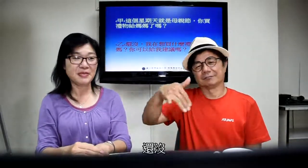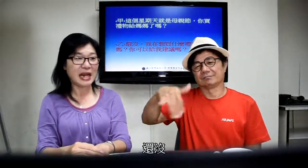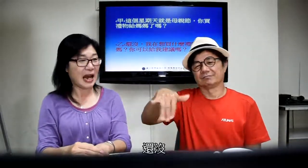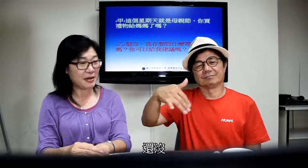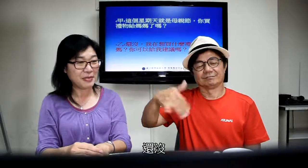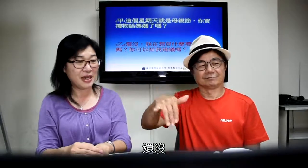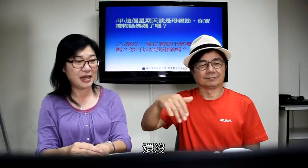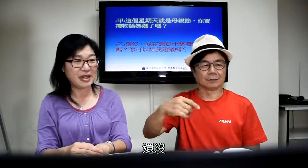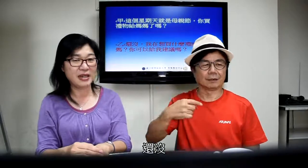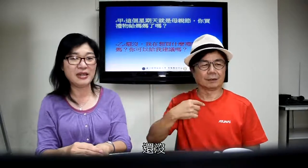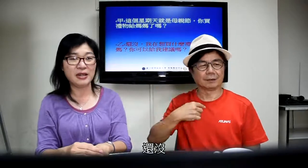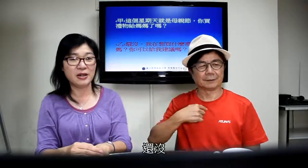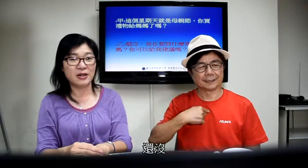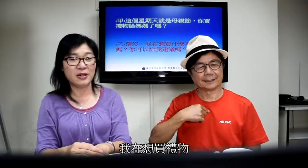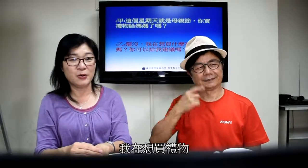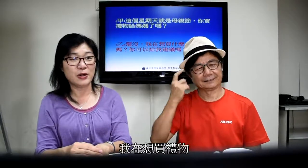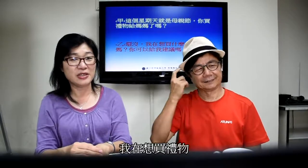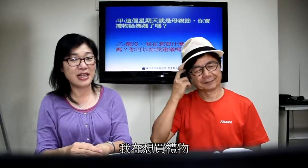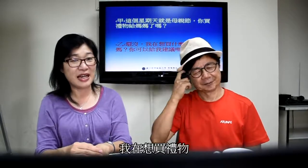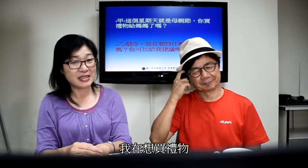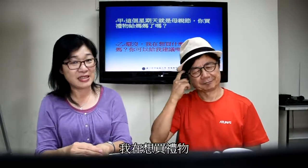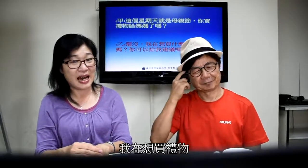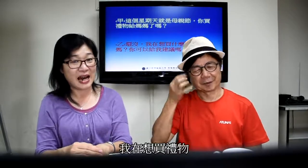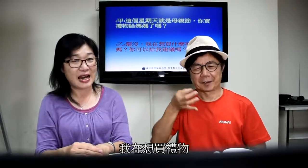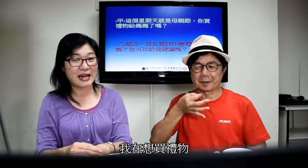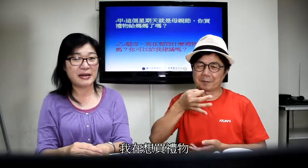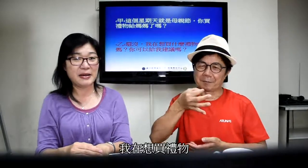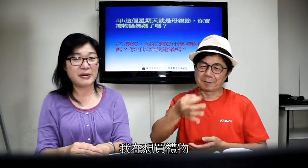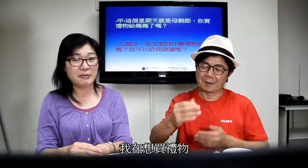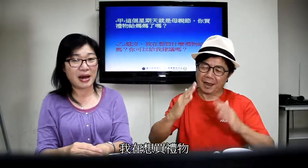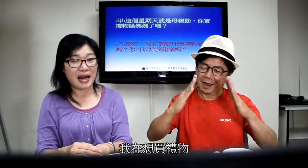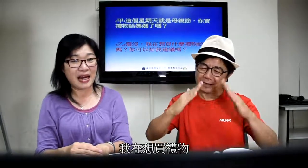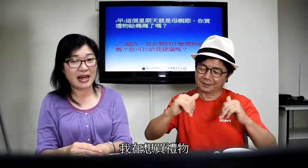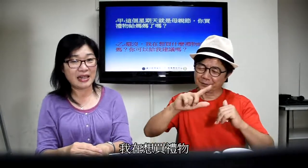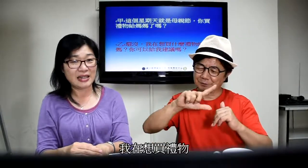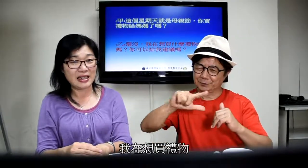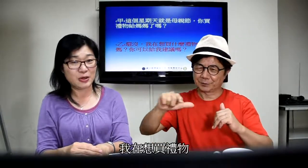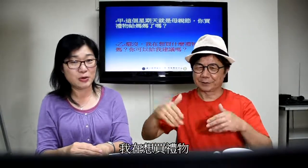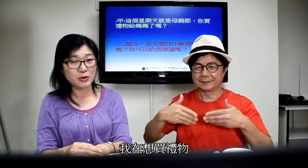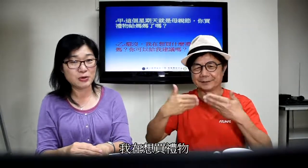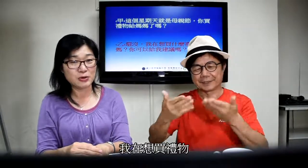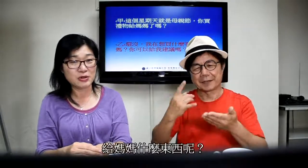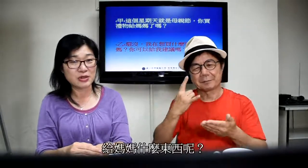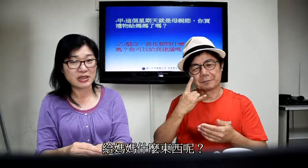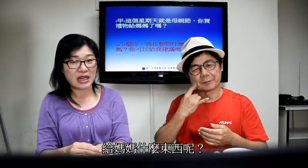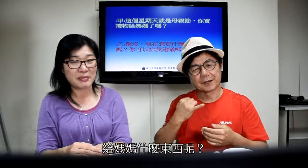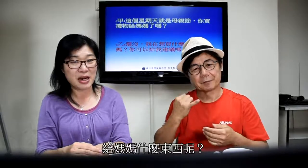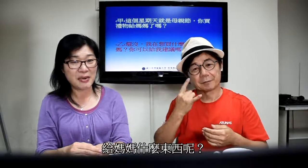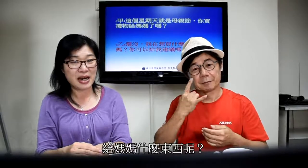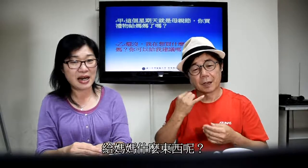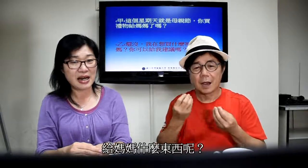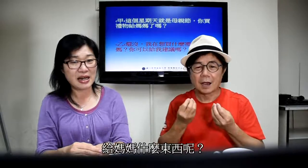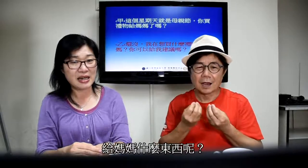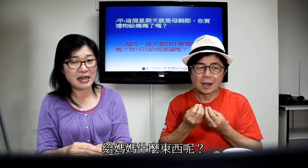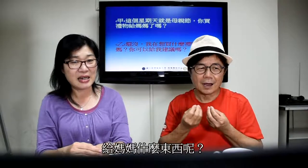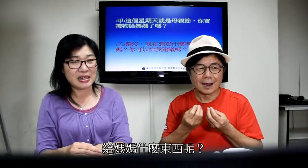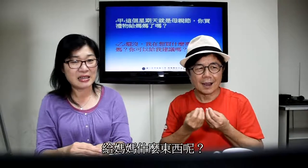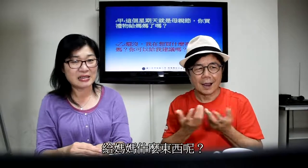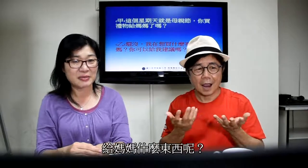还没，我在想买礼物给妈妈，什么东